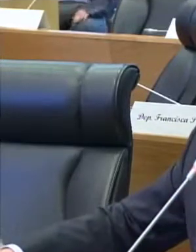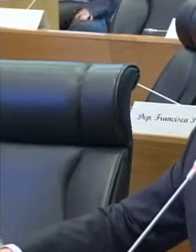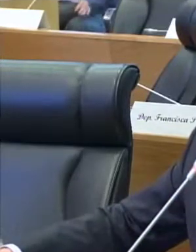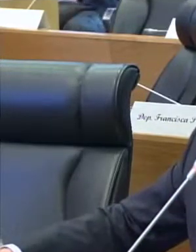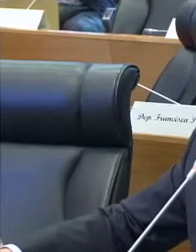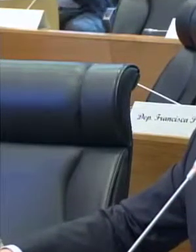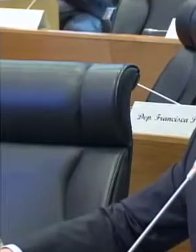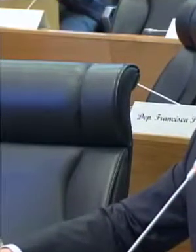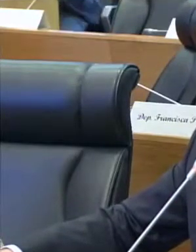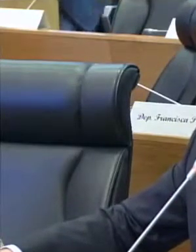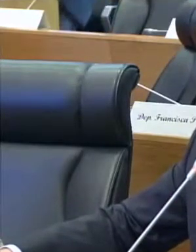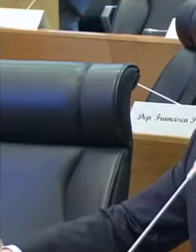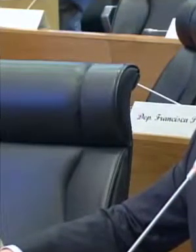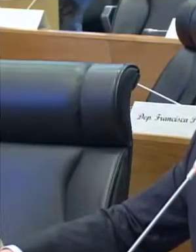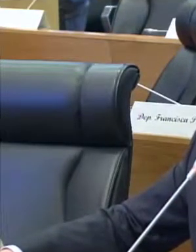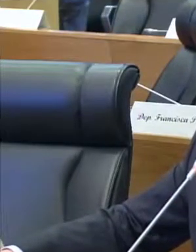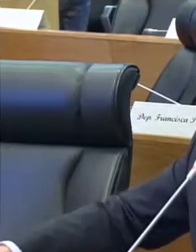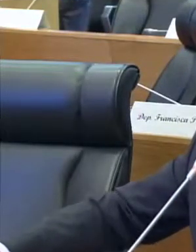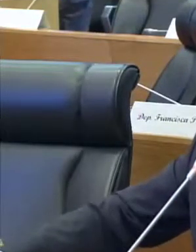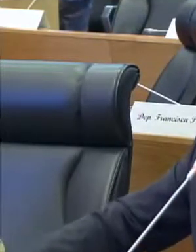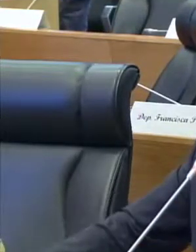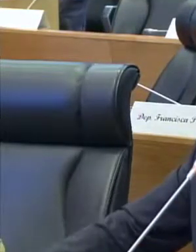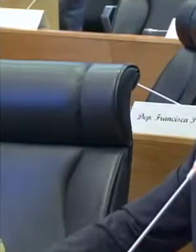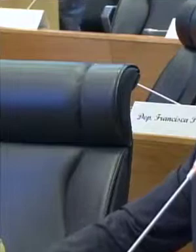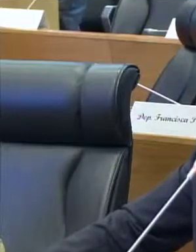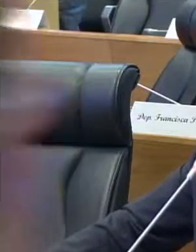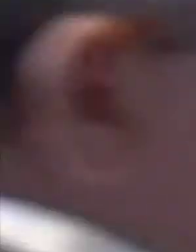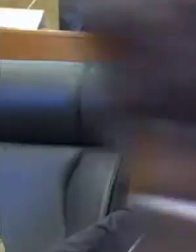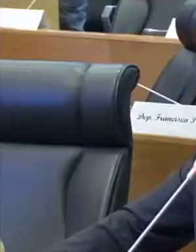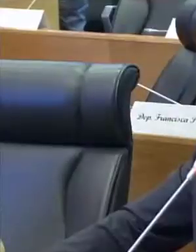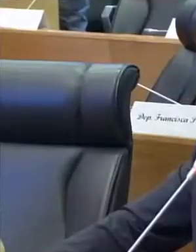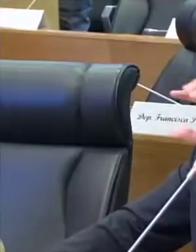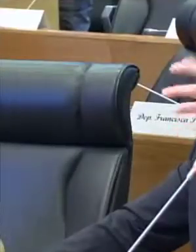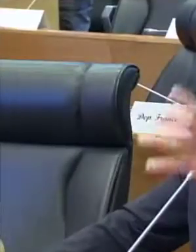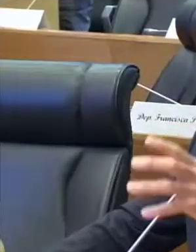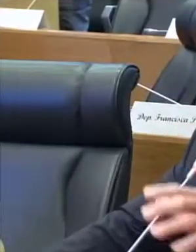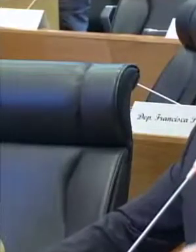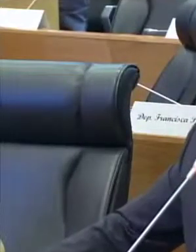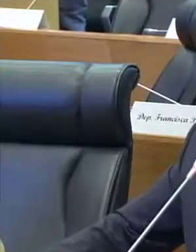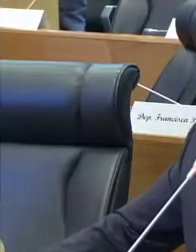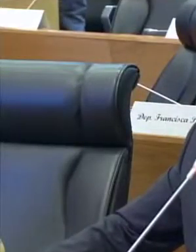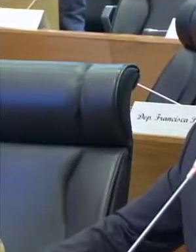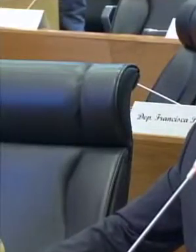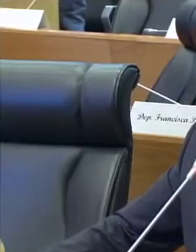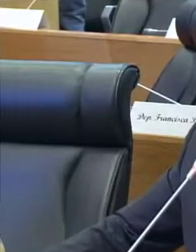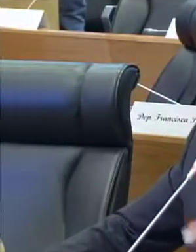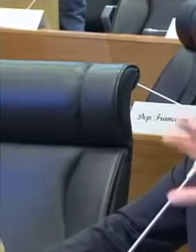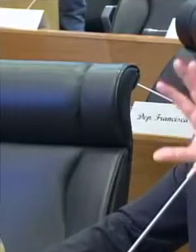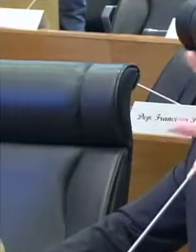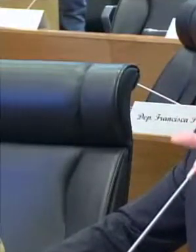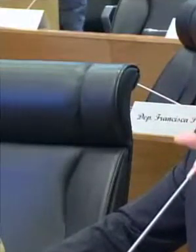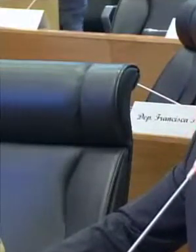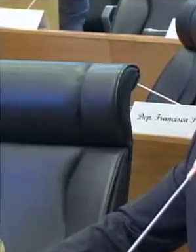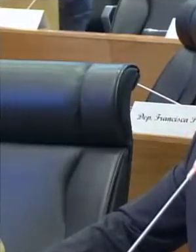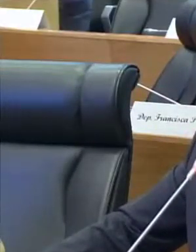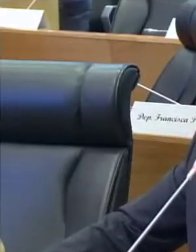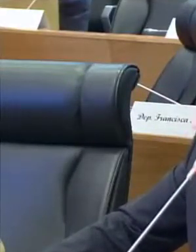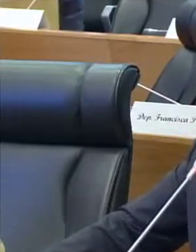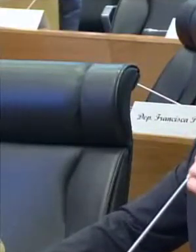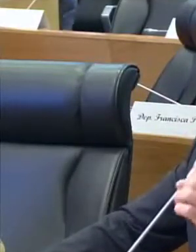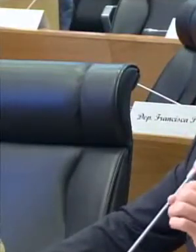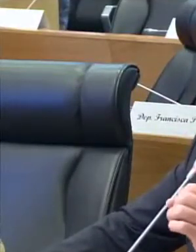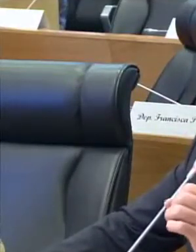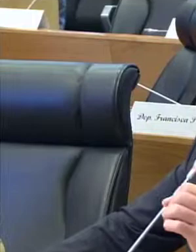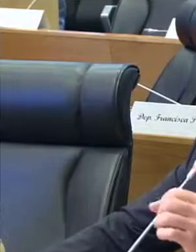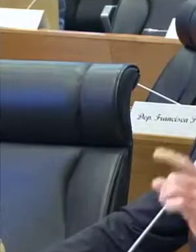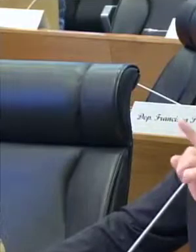invadir a sala da secretaria pedindo que isso não aconteça. Mas eu quero também reparar um pouco